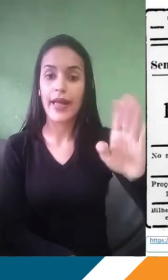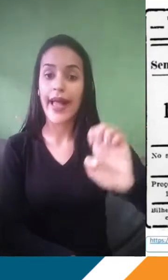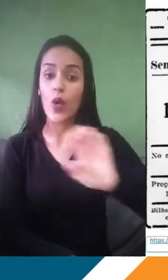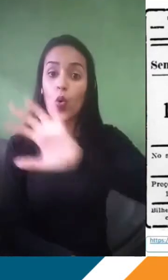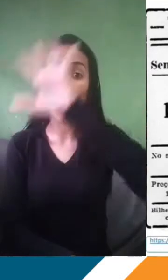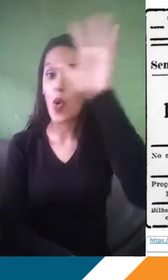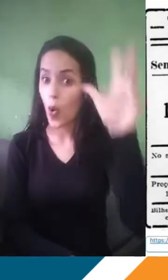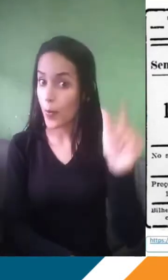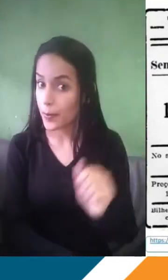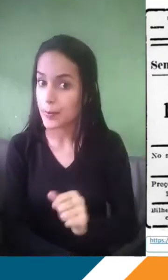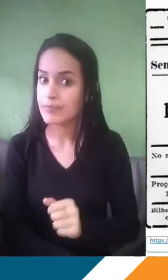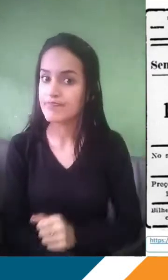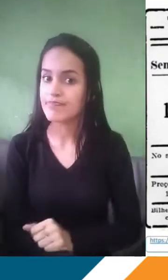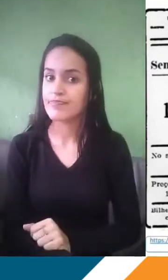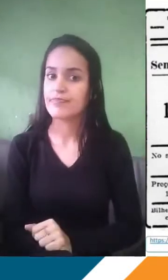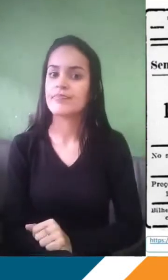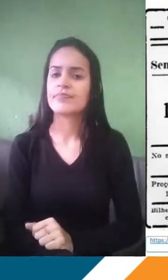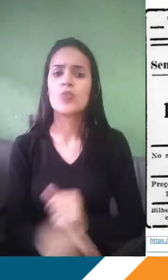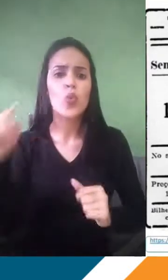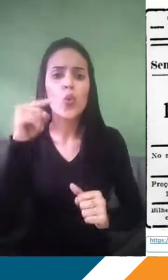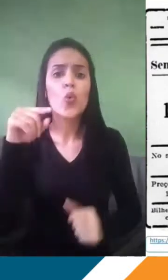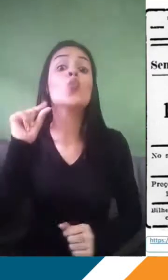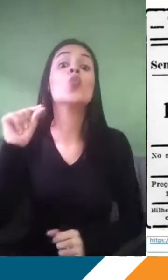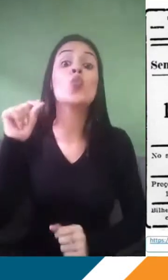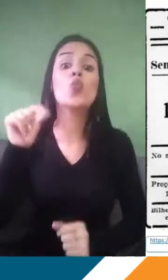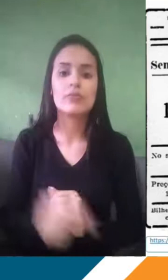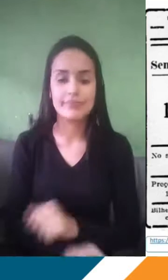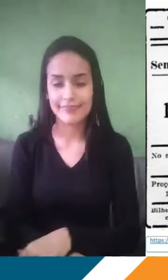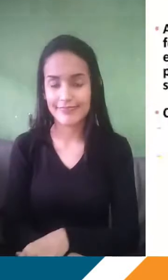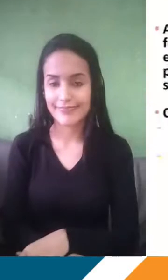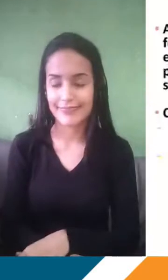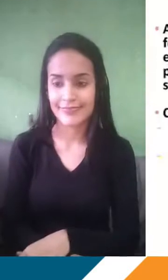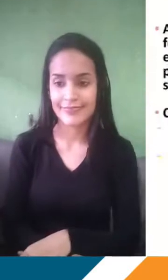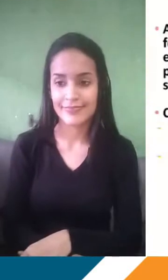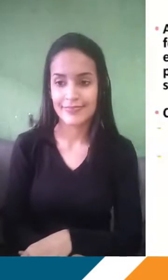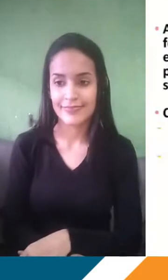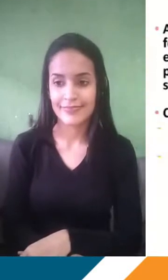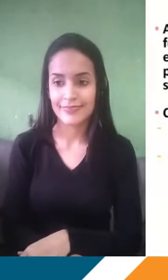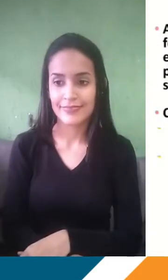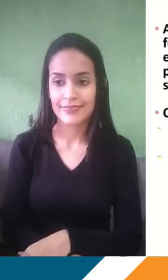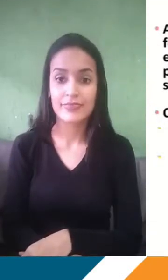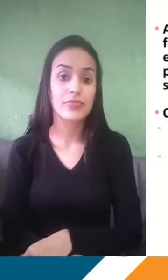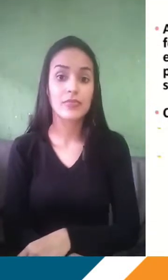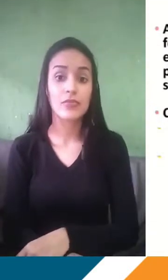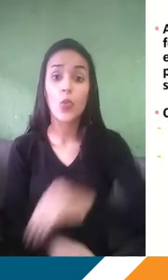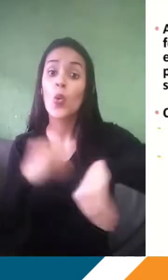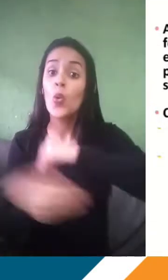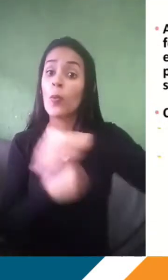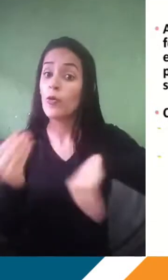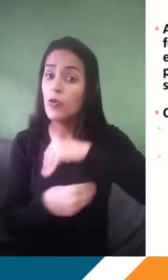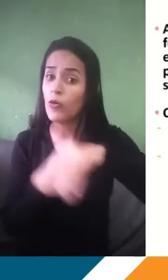semana 12, mas agora vamos estudar esse tema mais a fundo. As vanguardas europeias